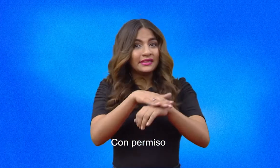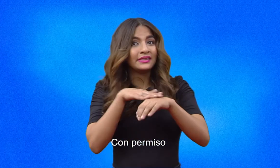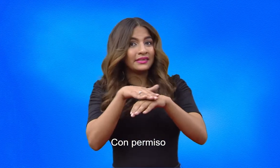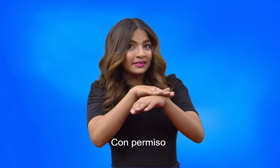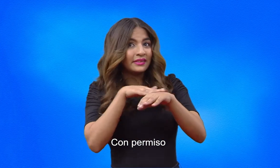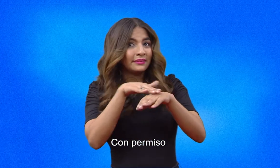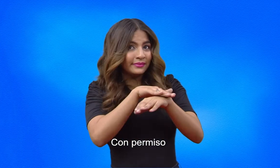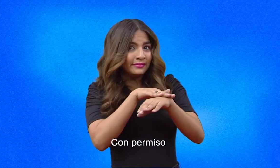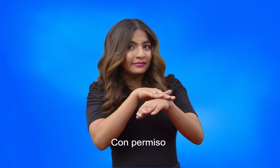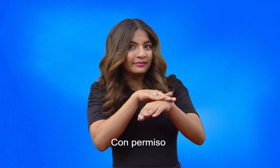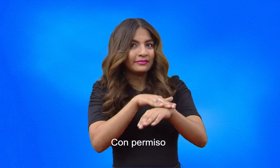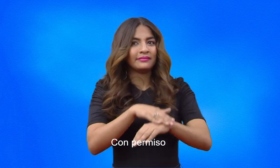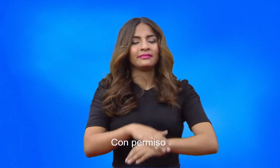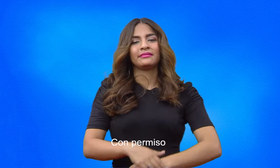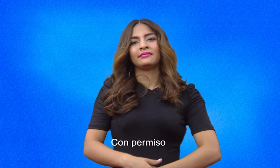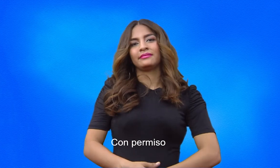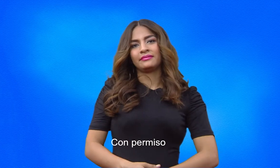Con permiso.